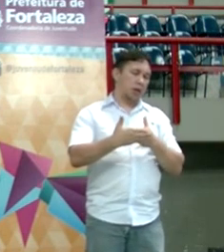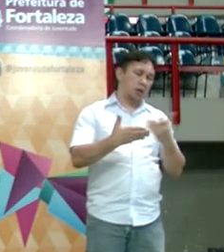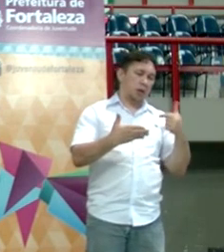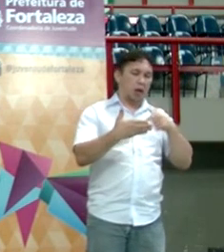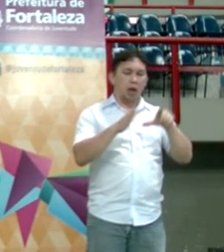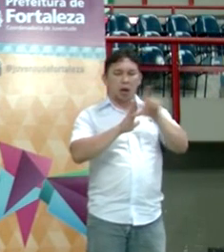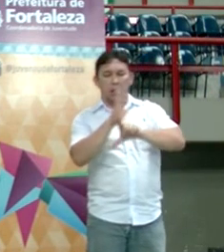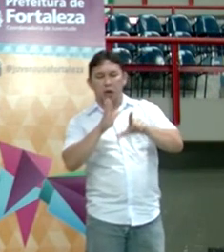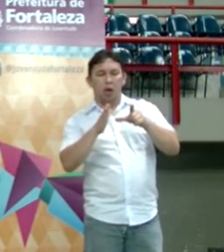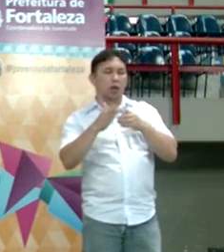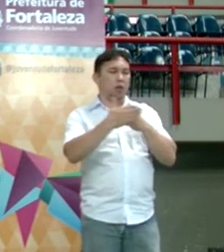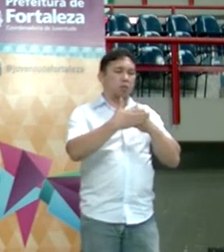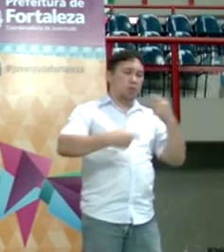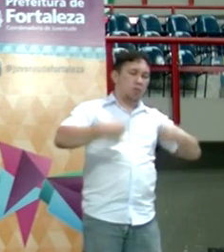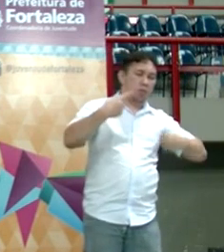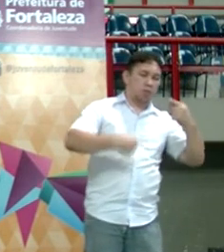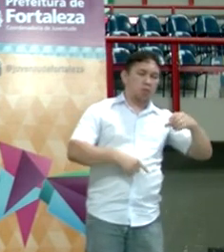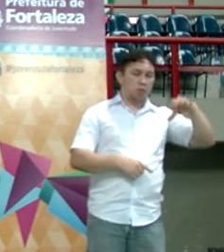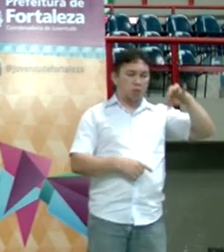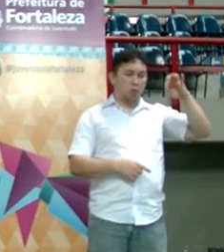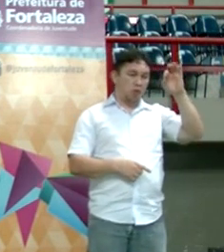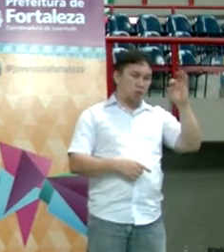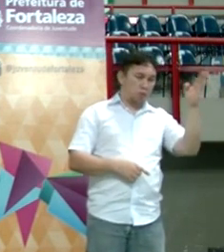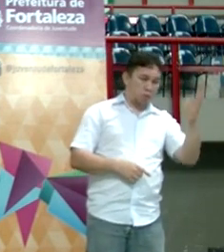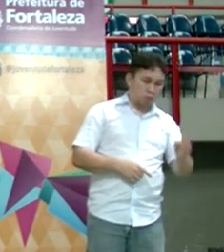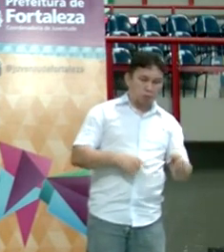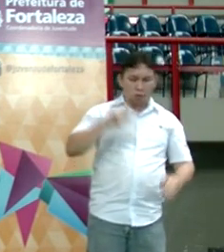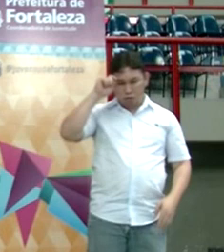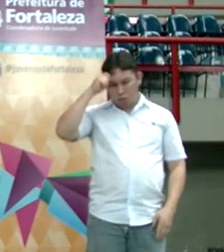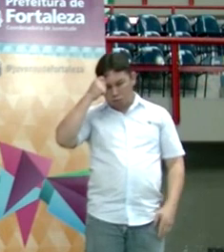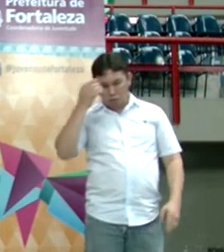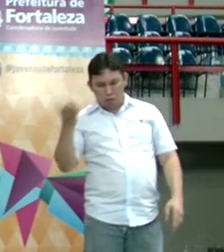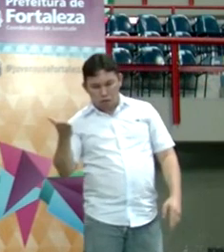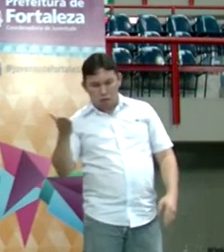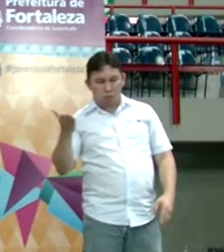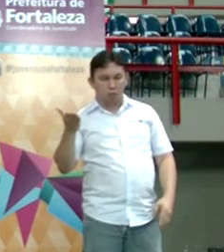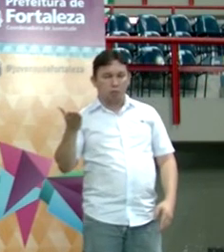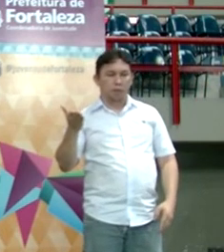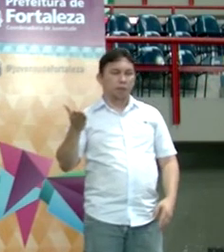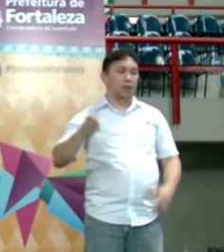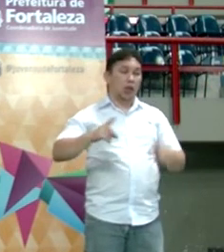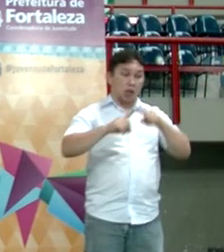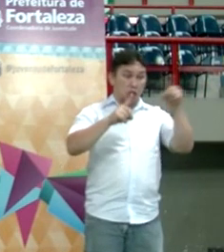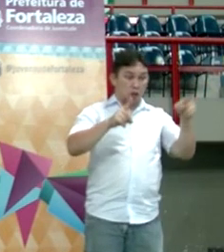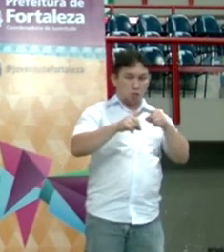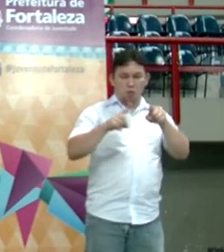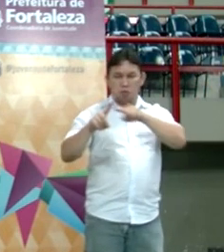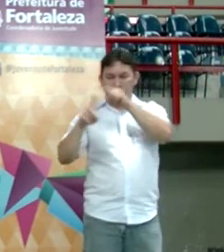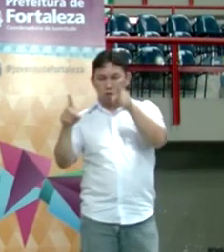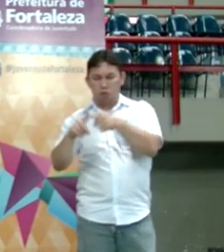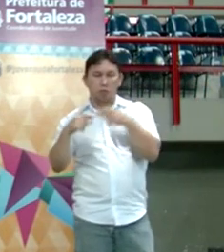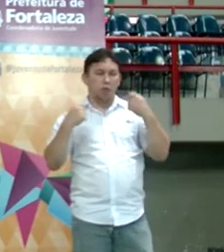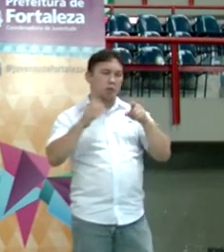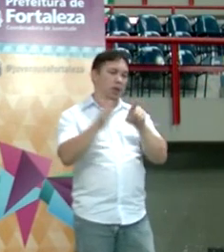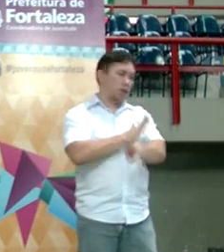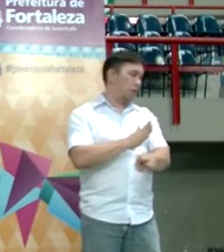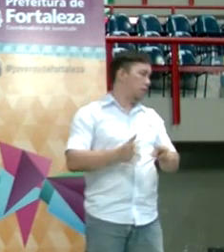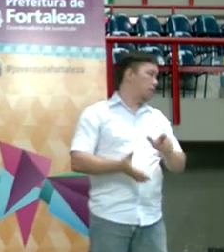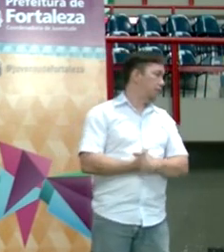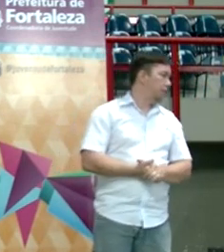que separavam brancos, 9%, e negros. Circula isso aí. Por quê? Nós vamos precisar na